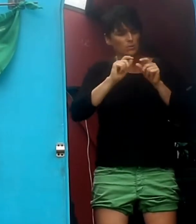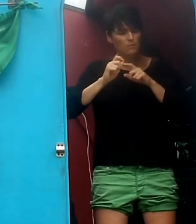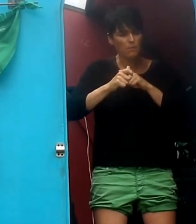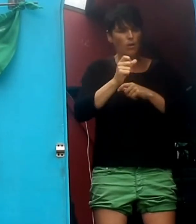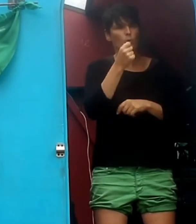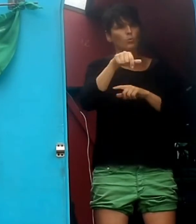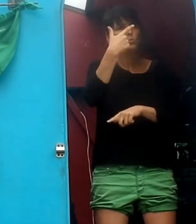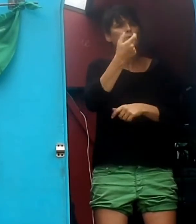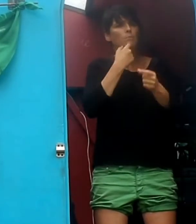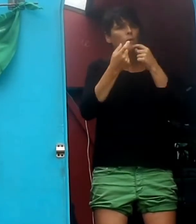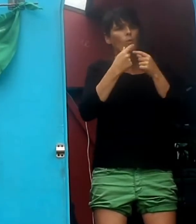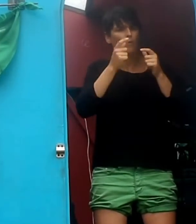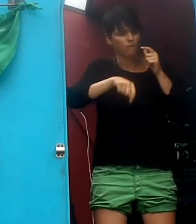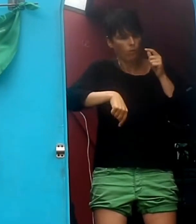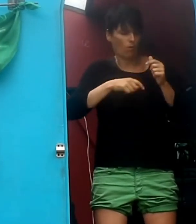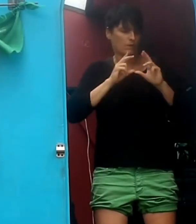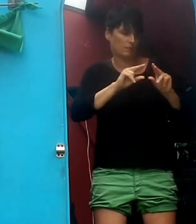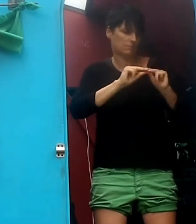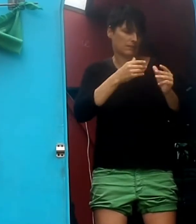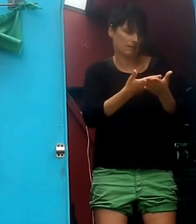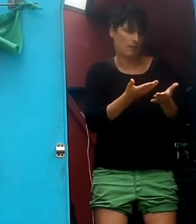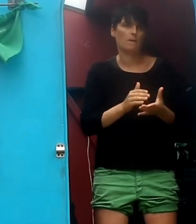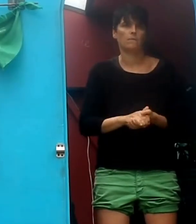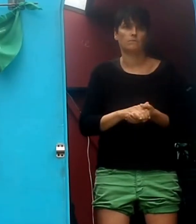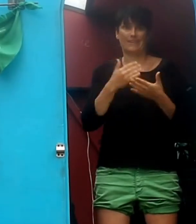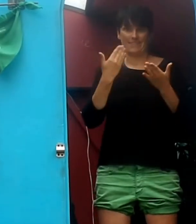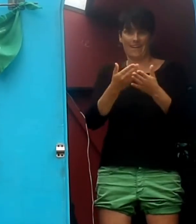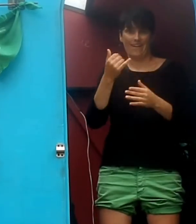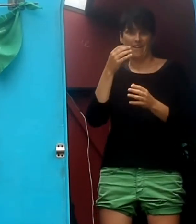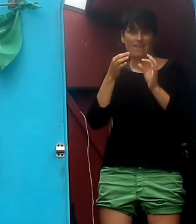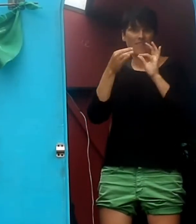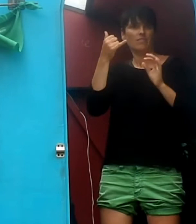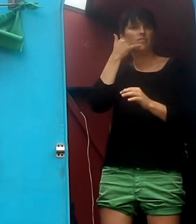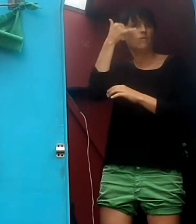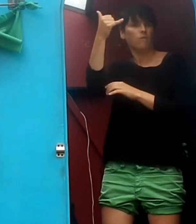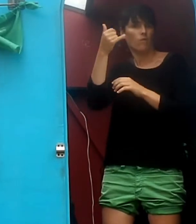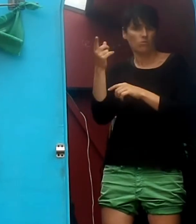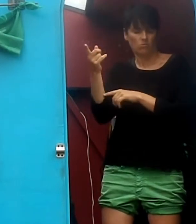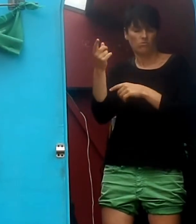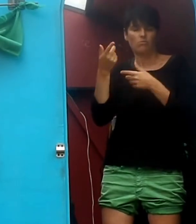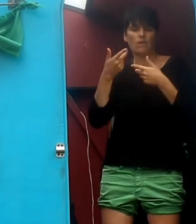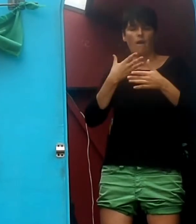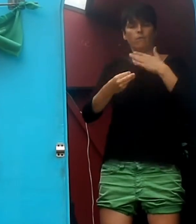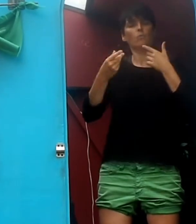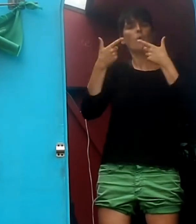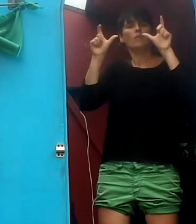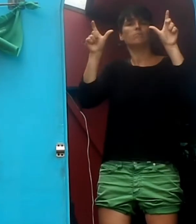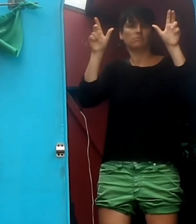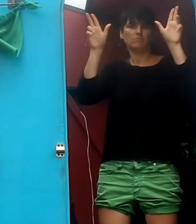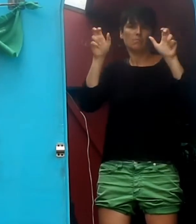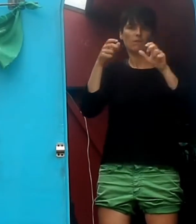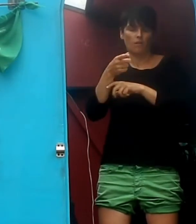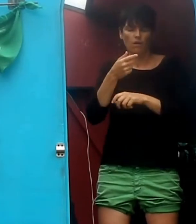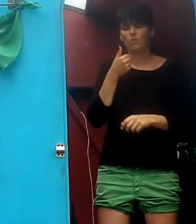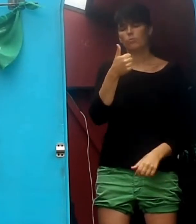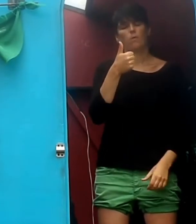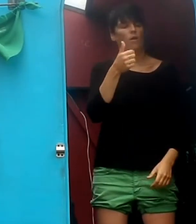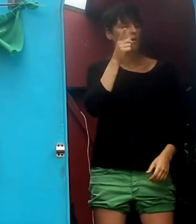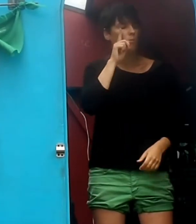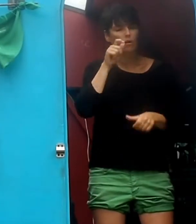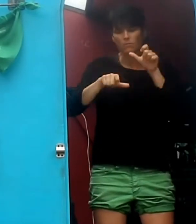ça. Et voilà, et cette ligne Aborto Libre, elle est super chouette parce que les